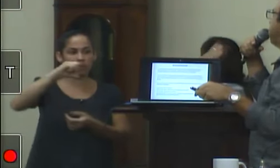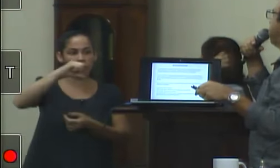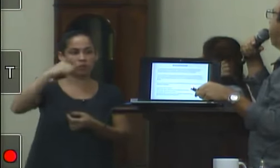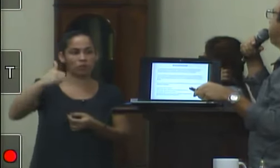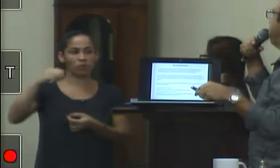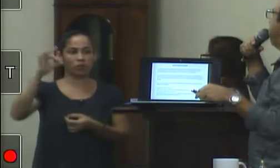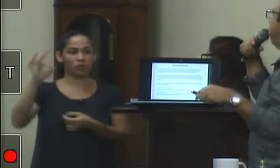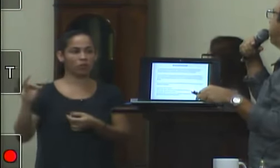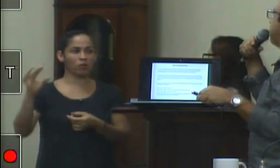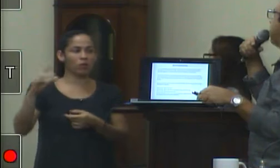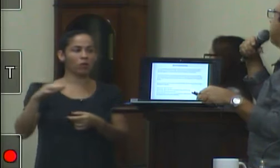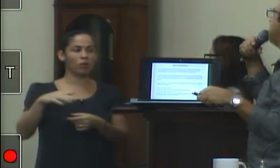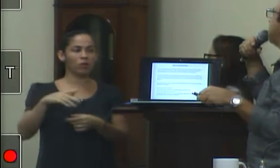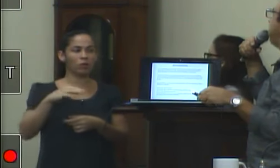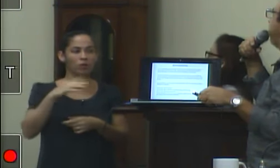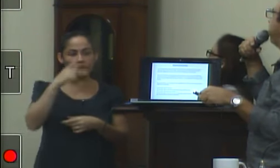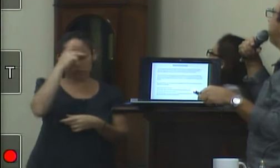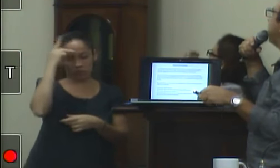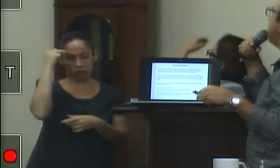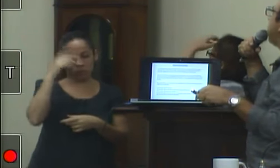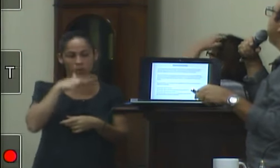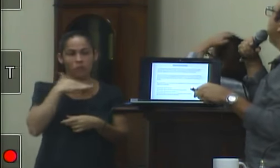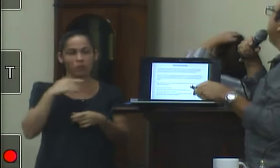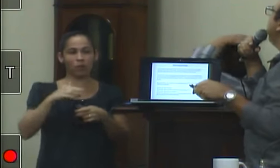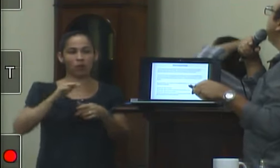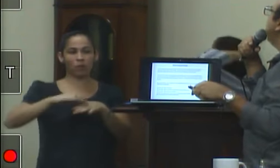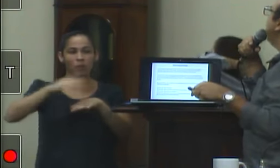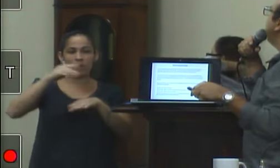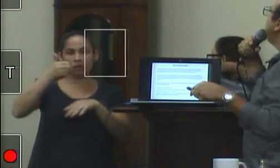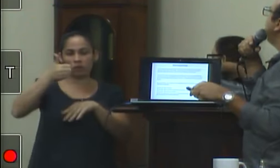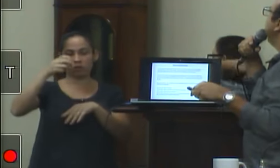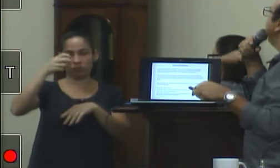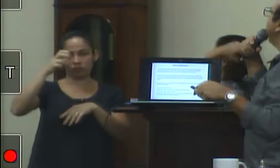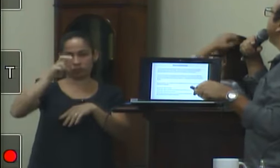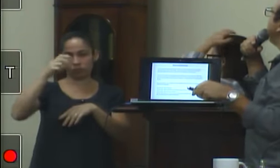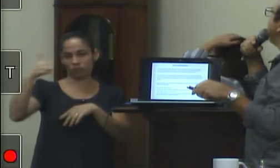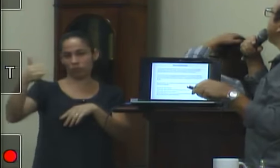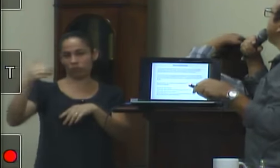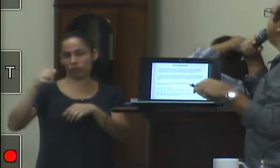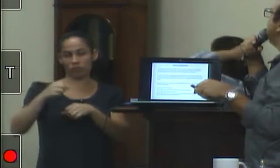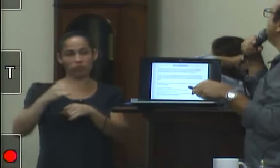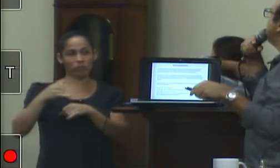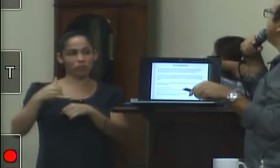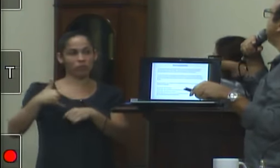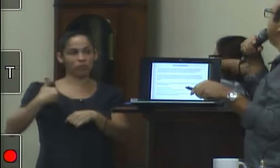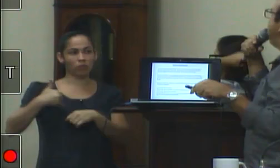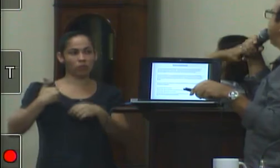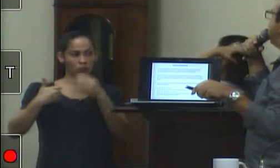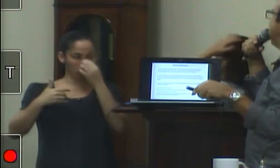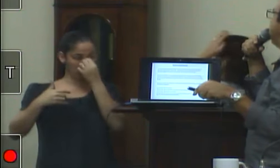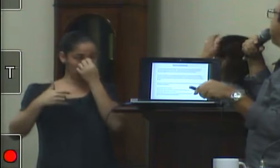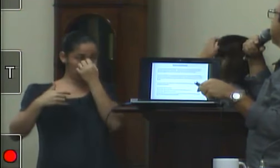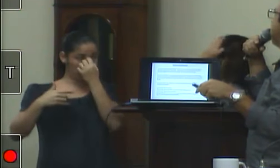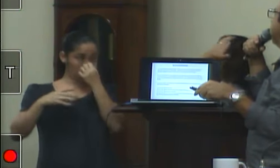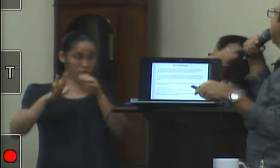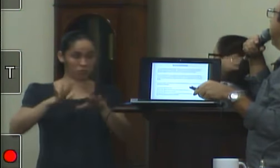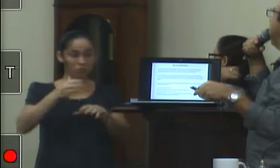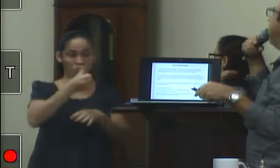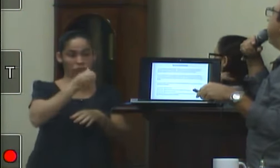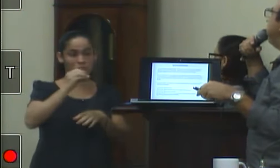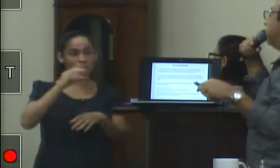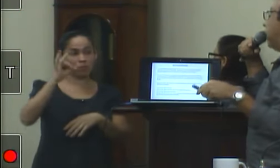91% desses óbitos na população acima de 50 anos e cerca de 60%,